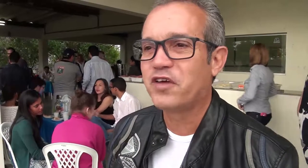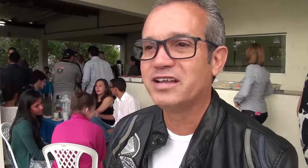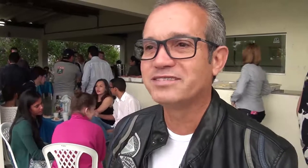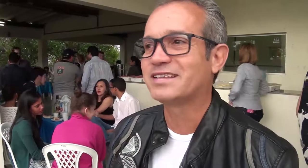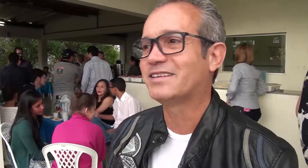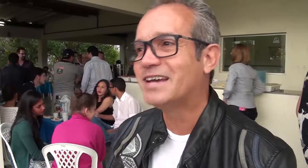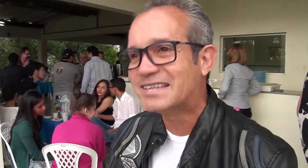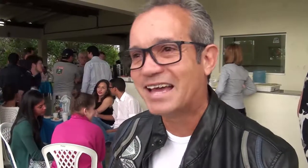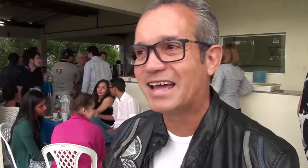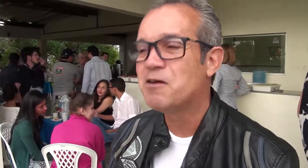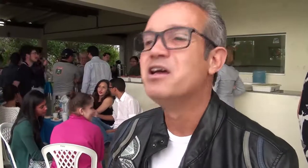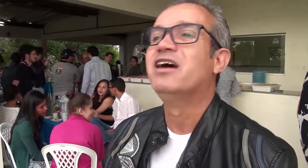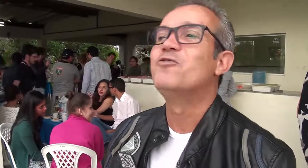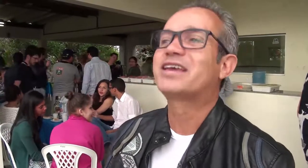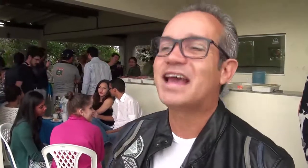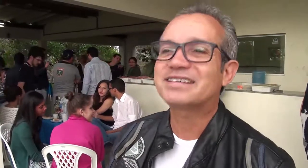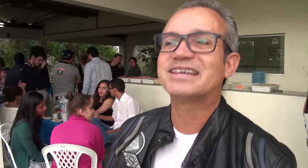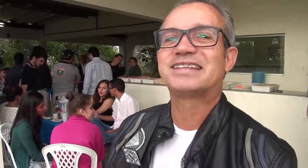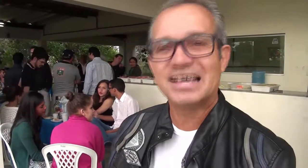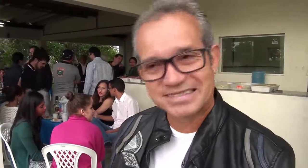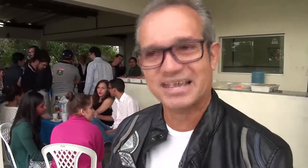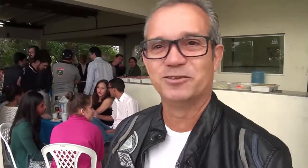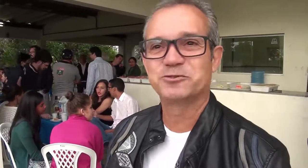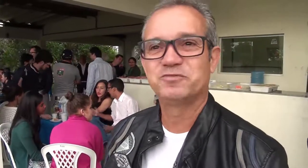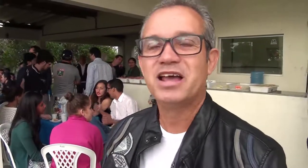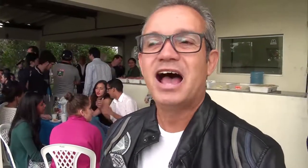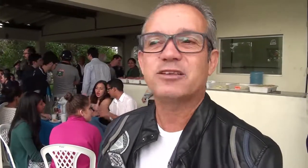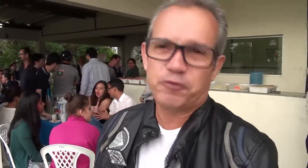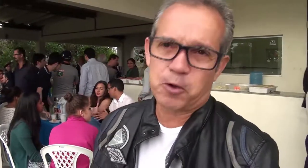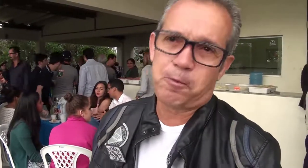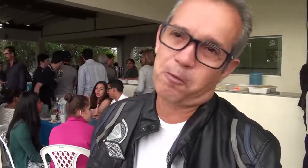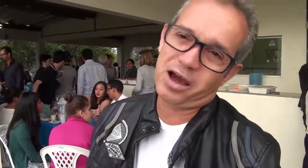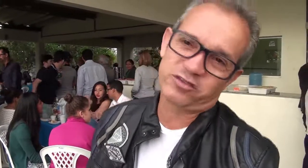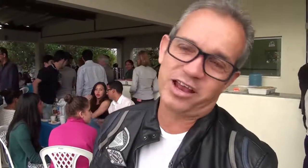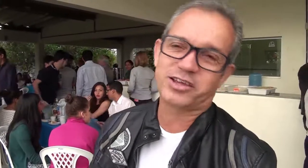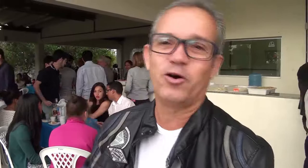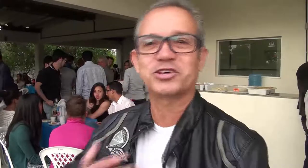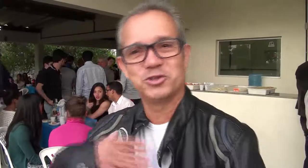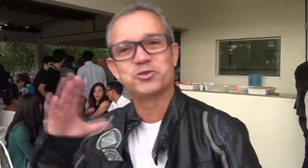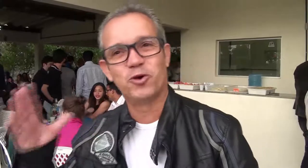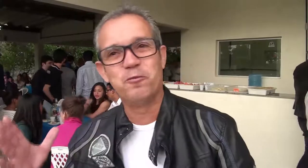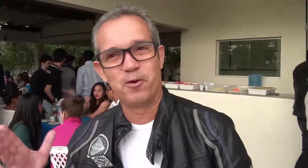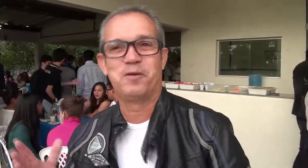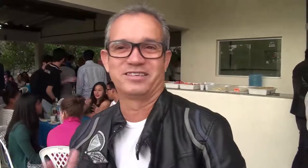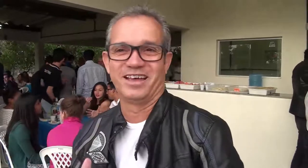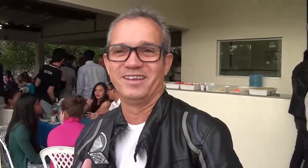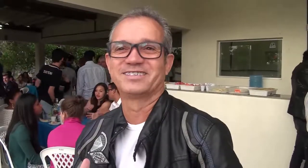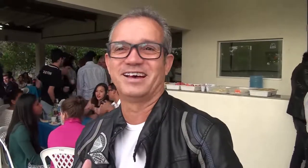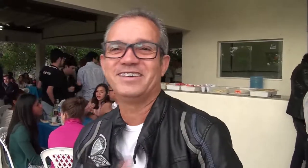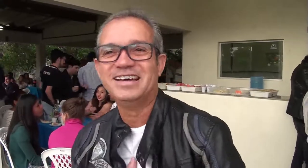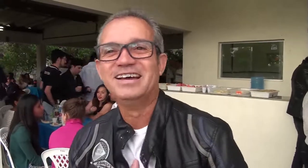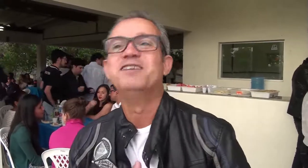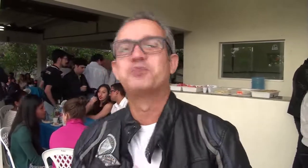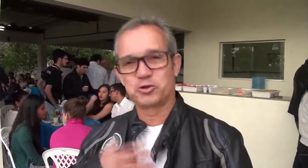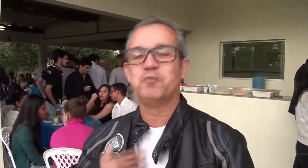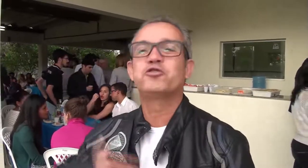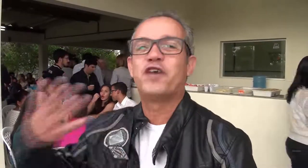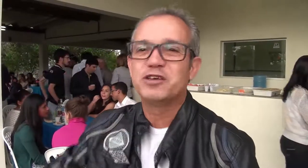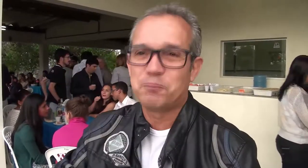feliz. Você tem ideia o que é ser 10 anos. A gente fica um pouco mais velho, que eu acho que não estou um pouco mais velho, sabe? Porque eu estou muito feliz por